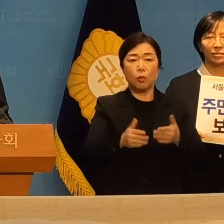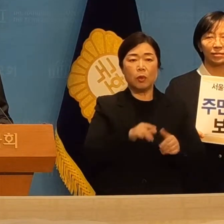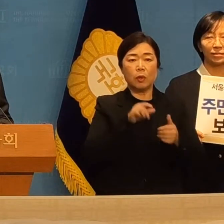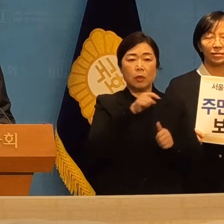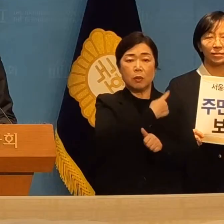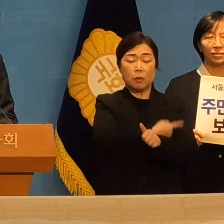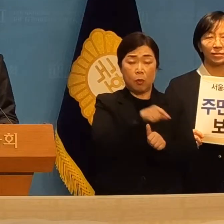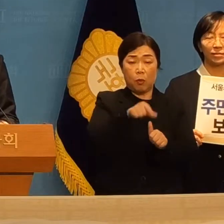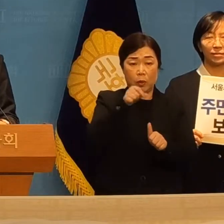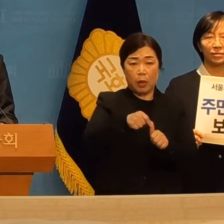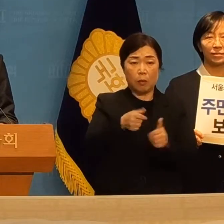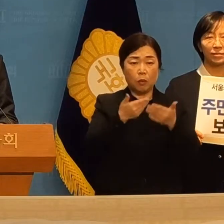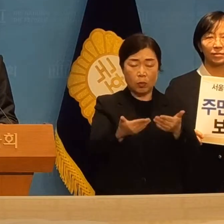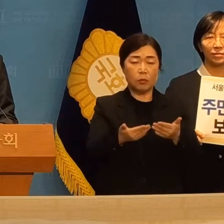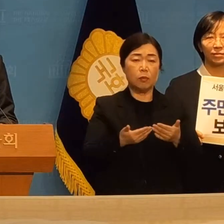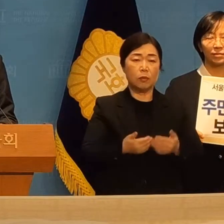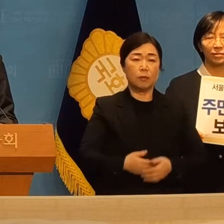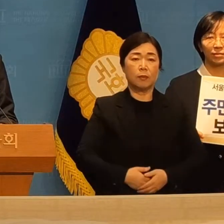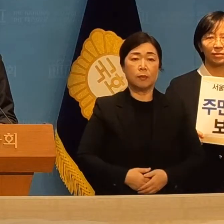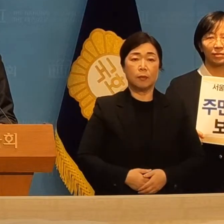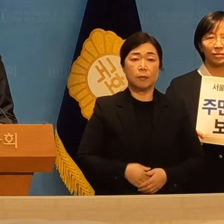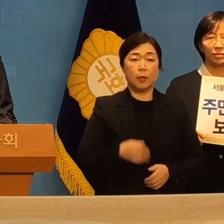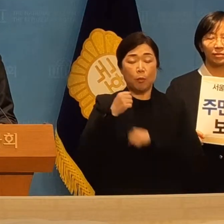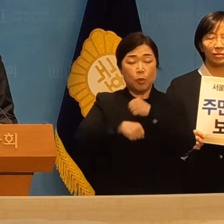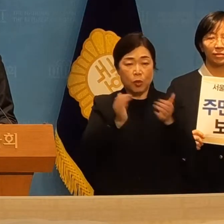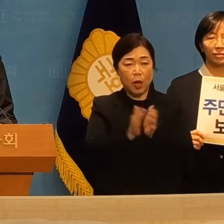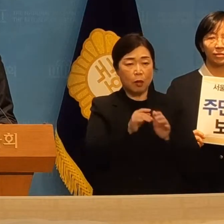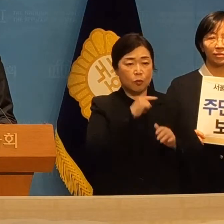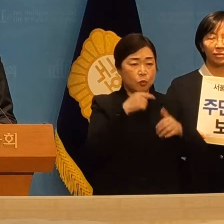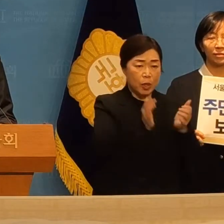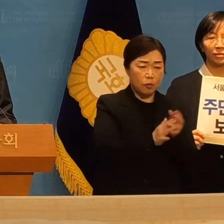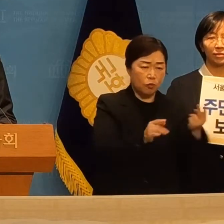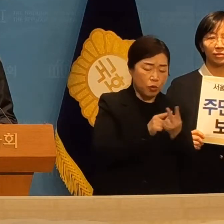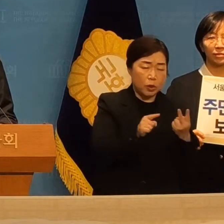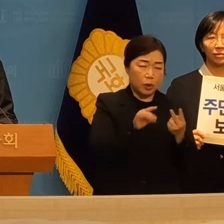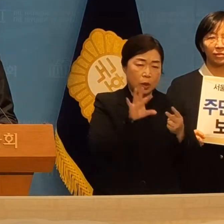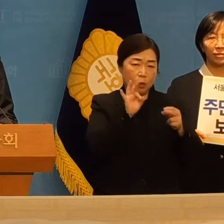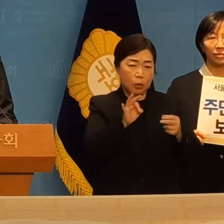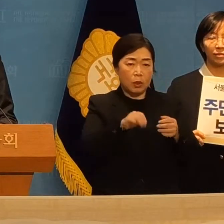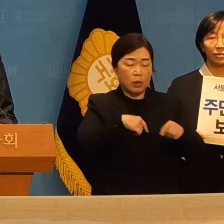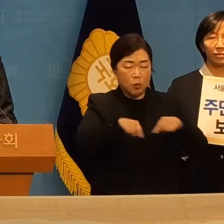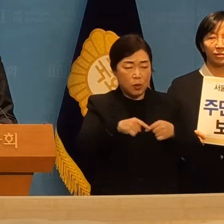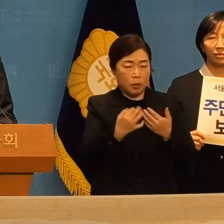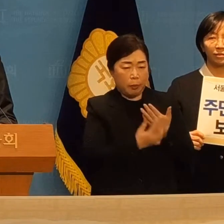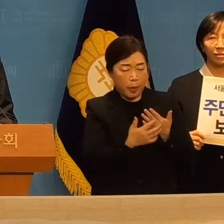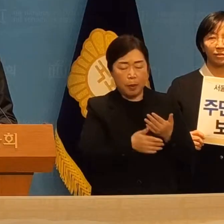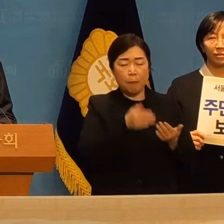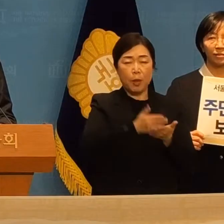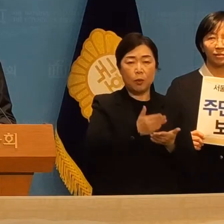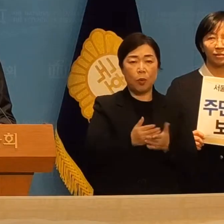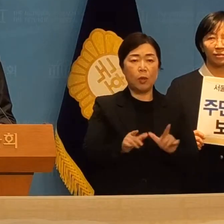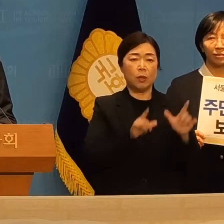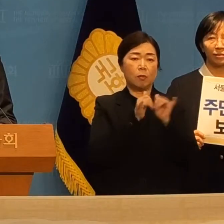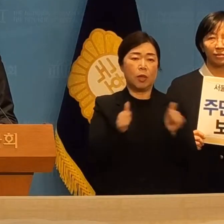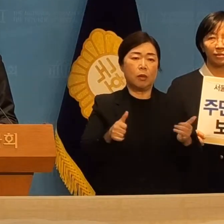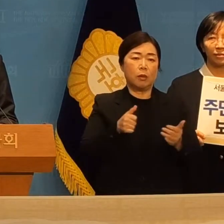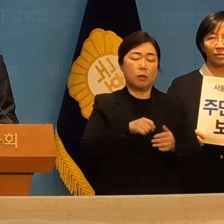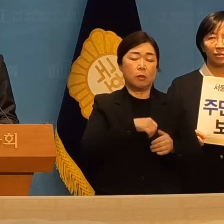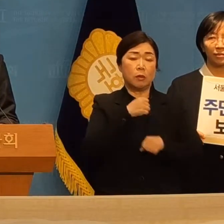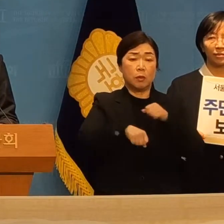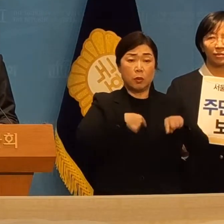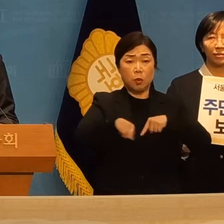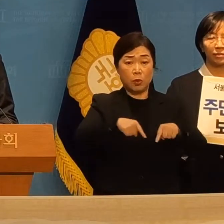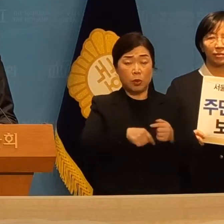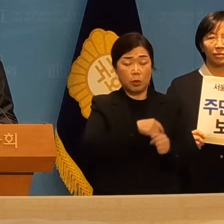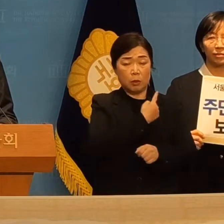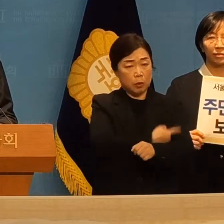돌려주십시오. 민주당과 국민의힘은 정치적 유불리 개선을 멈추고 우리 주민들의 참정권을 훼손하는 행위를 즉시